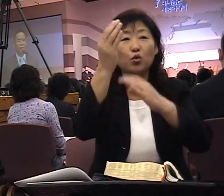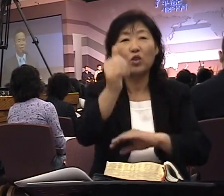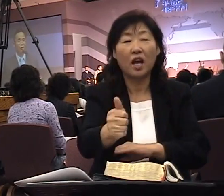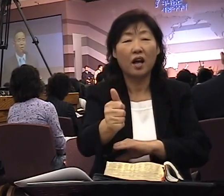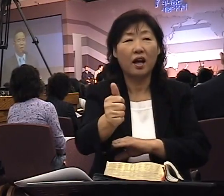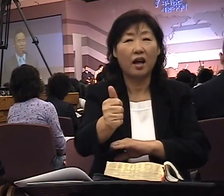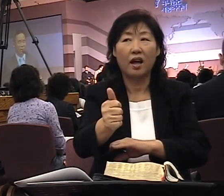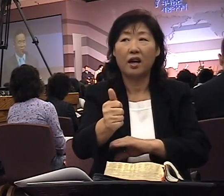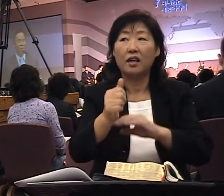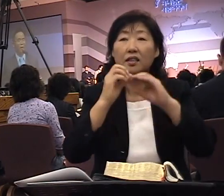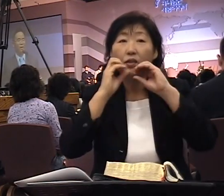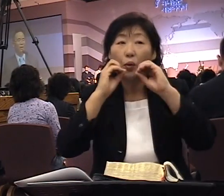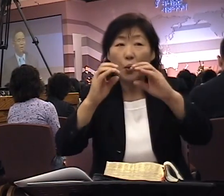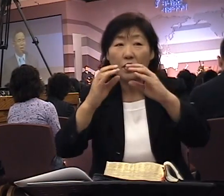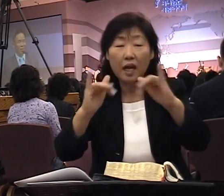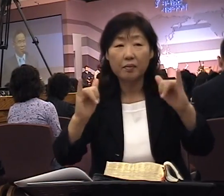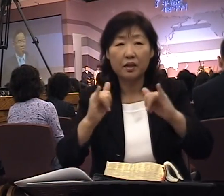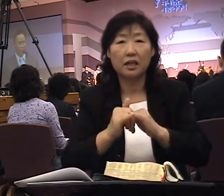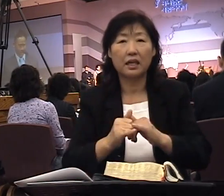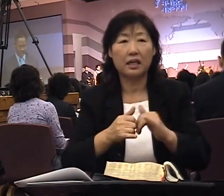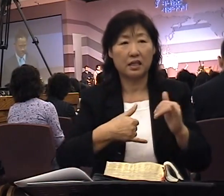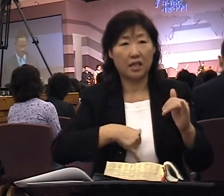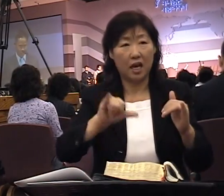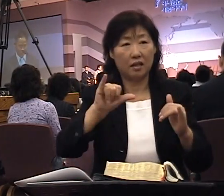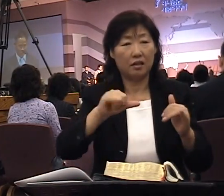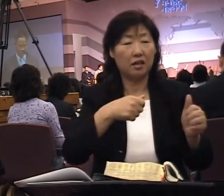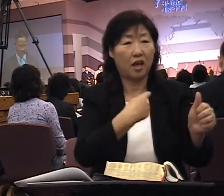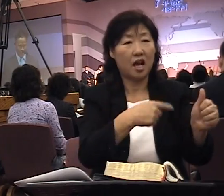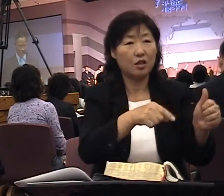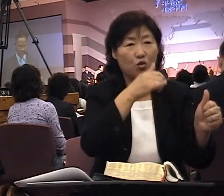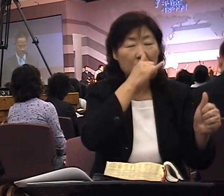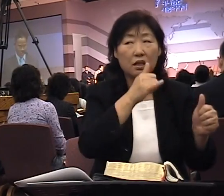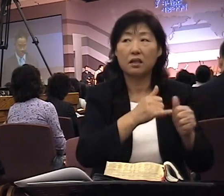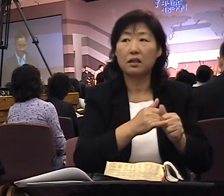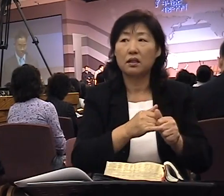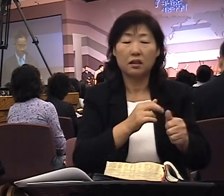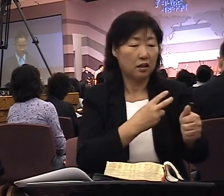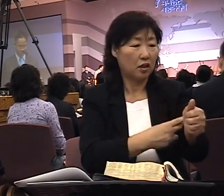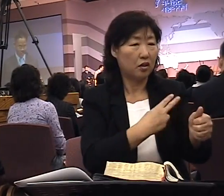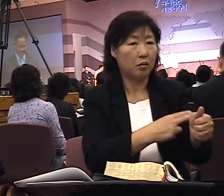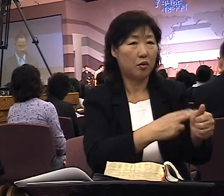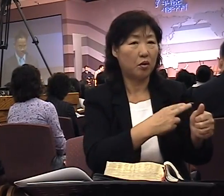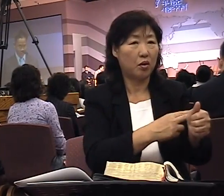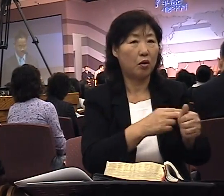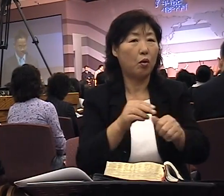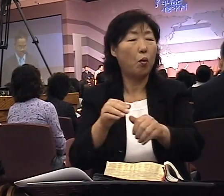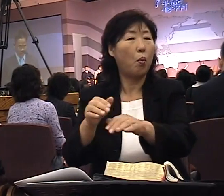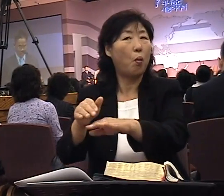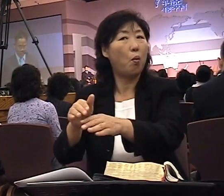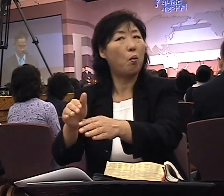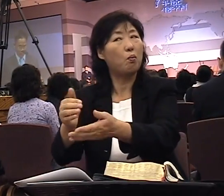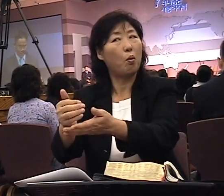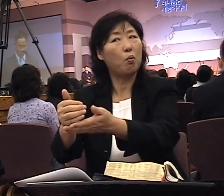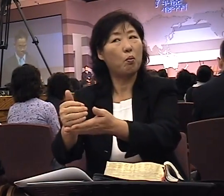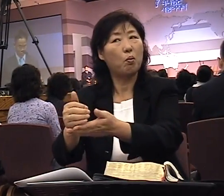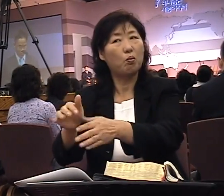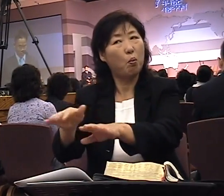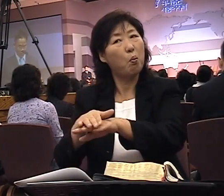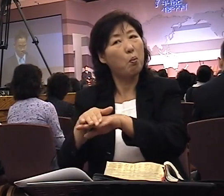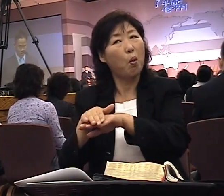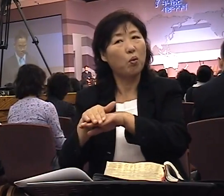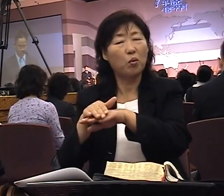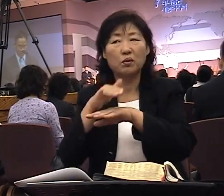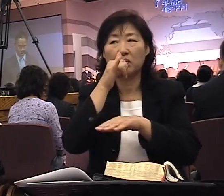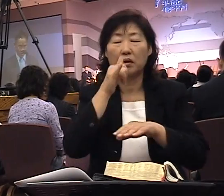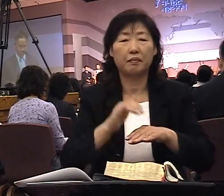나가 있는 선교사님들의 자녀들을 가르칠 수 있는 선생님들을 모집하는 것입니다. 많이 관심 가져주시고